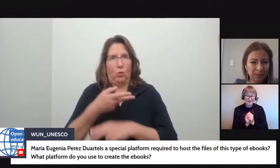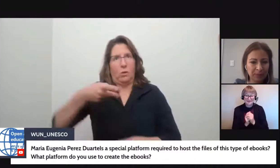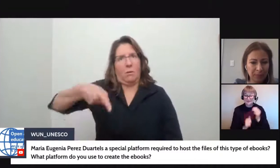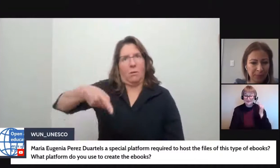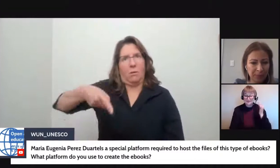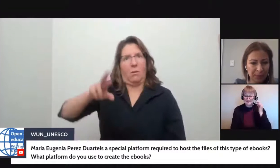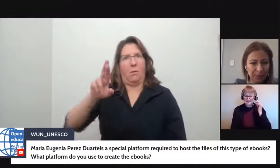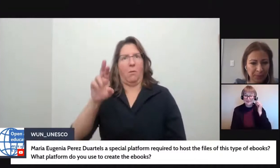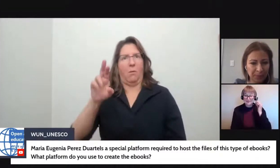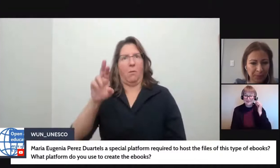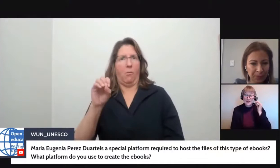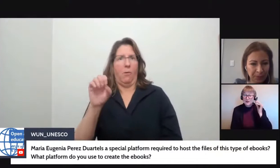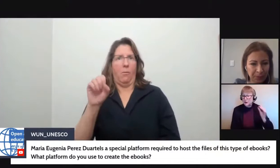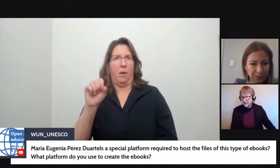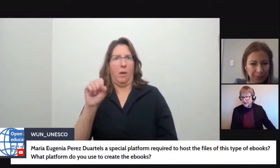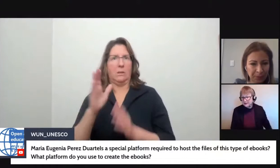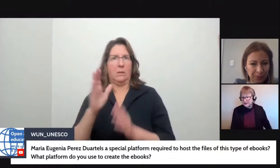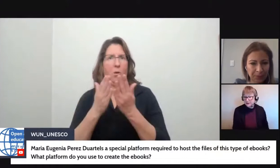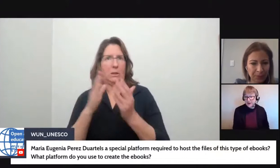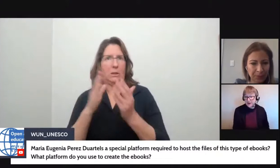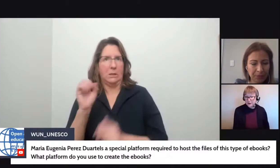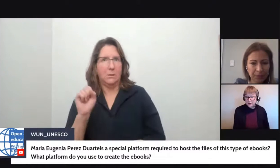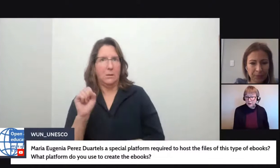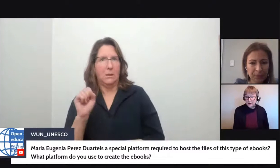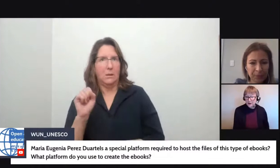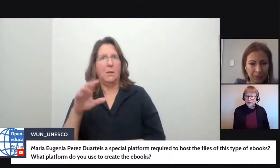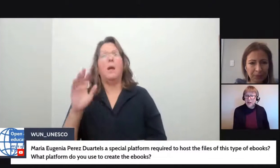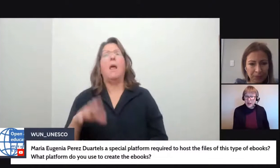Y pueden usar distintos softwares para la edición, pero